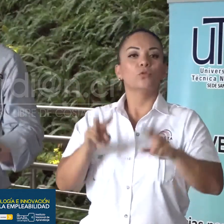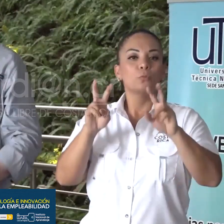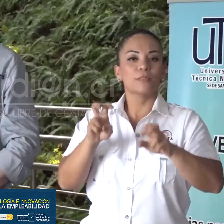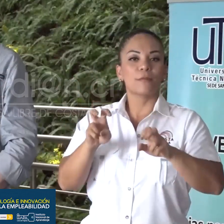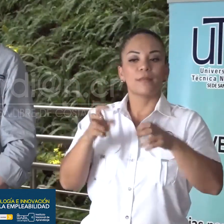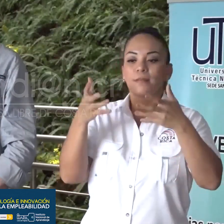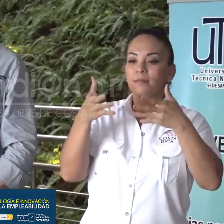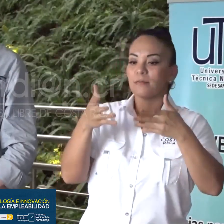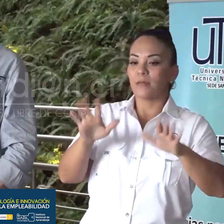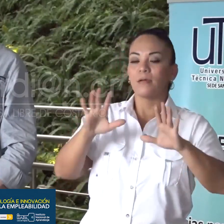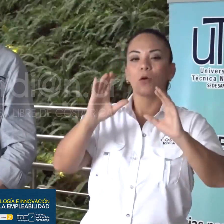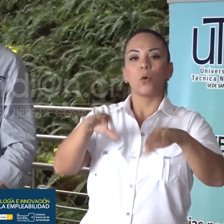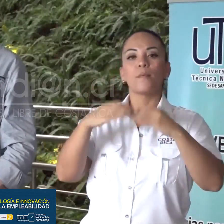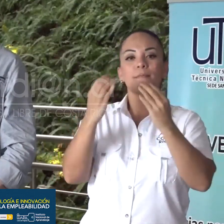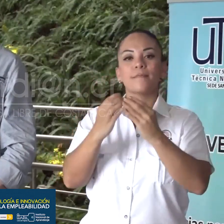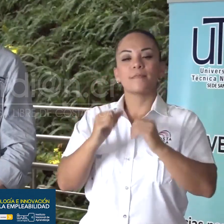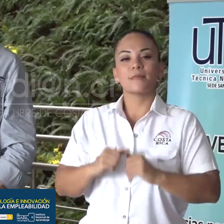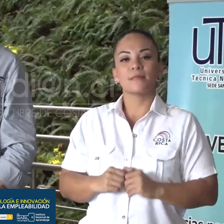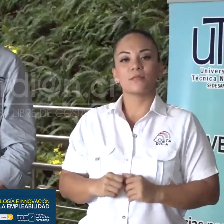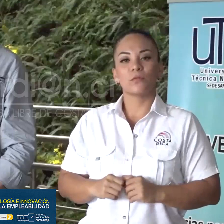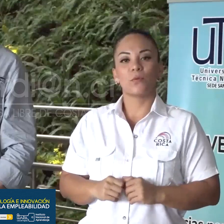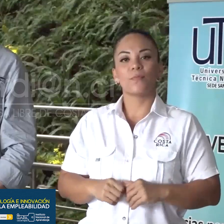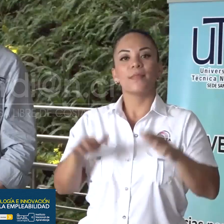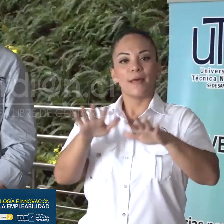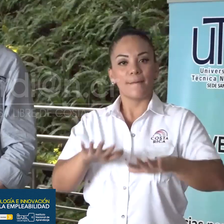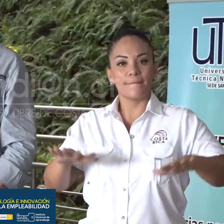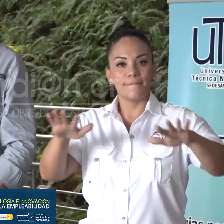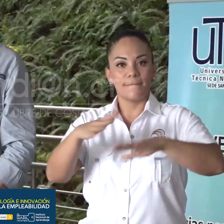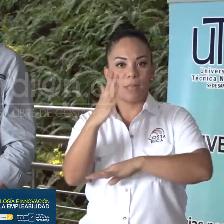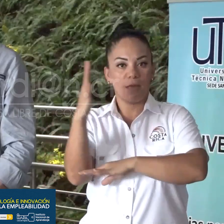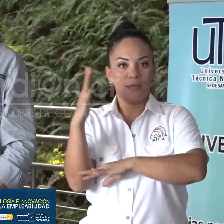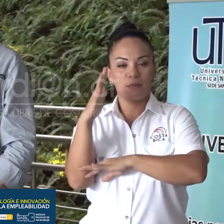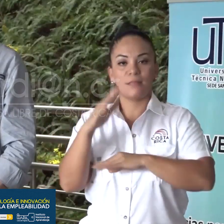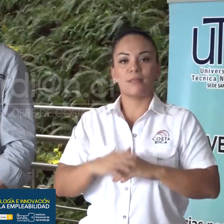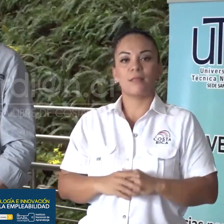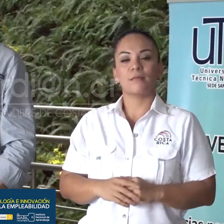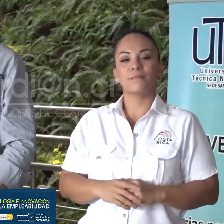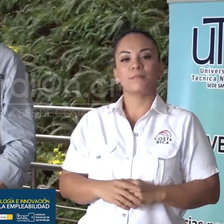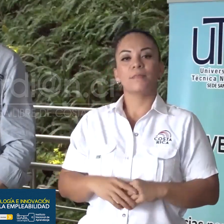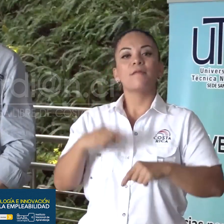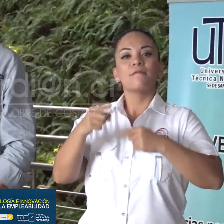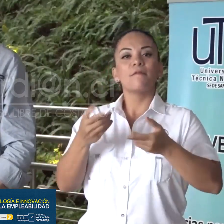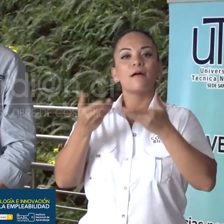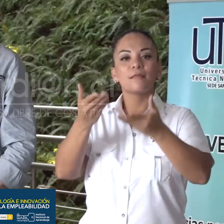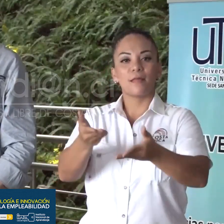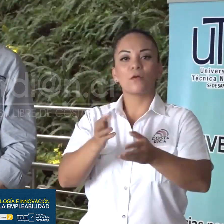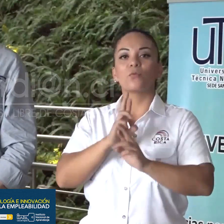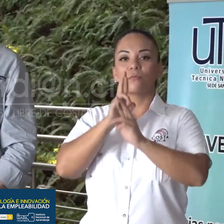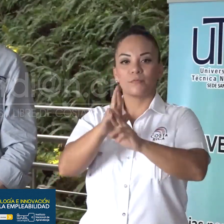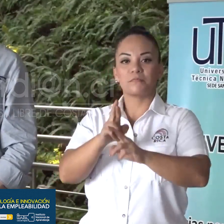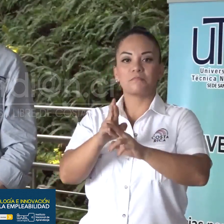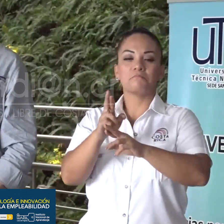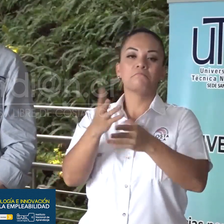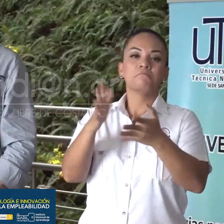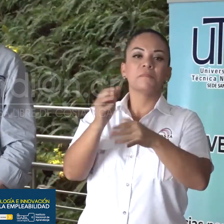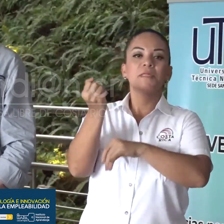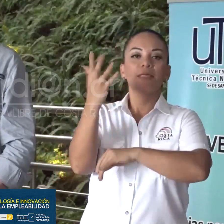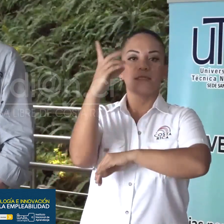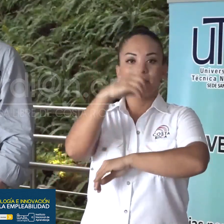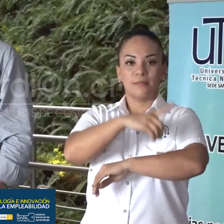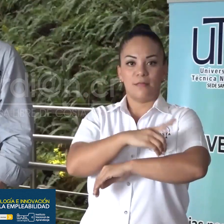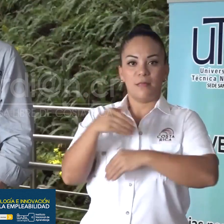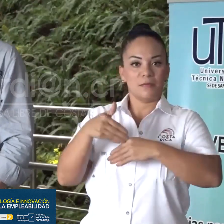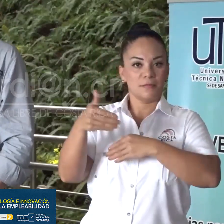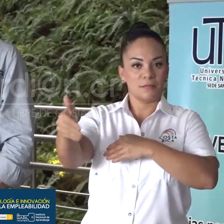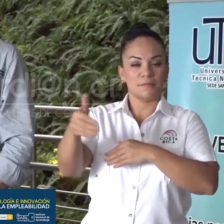aparentemente ya la Comisión de el Ambiente le va a dar un dictamen en unos 15 días de hoy.